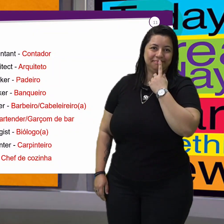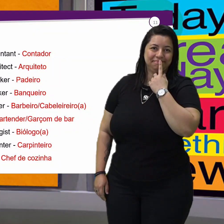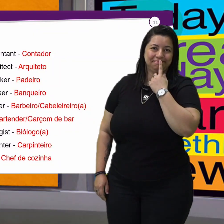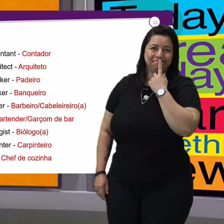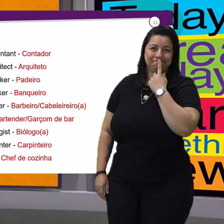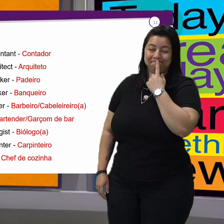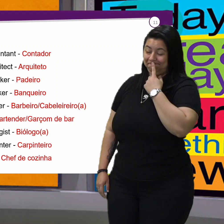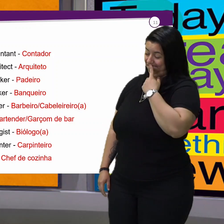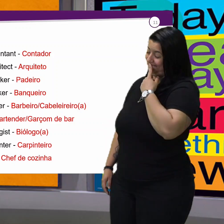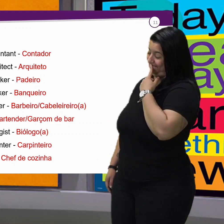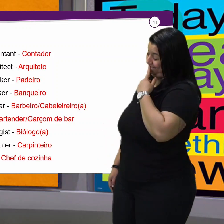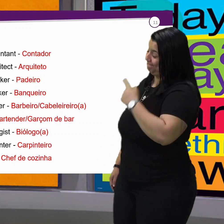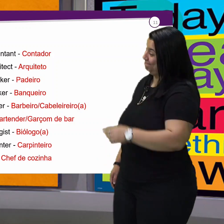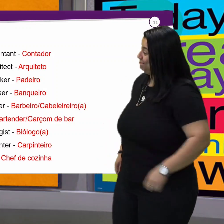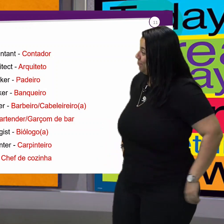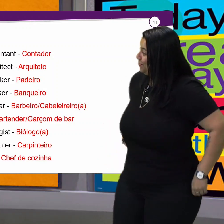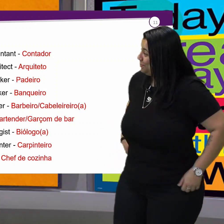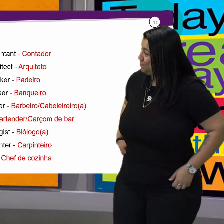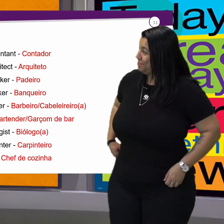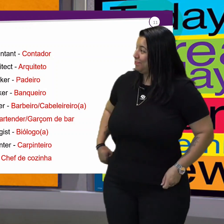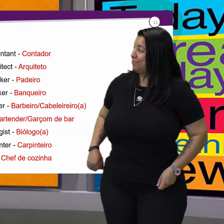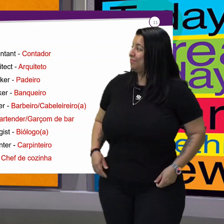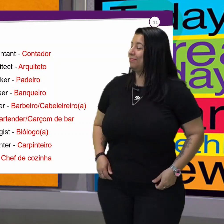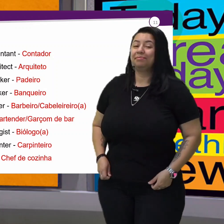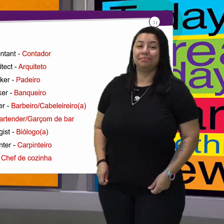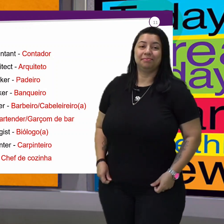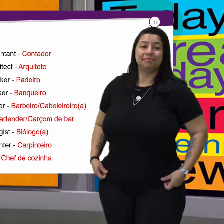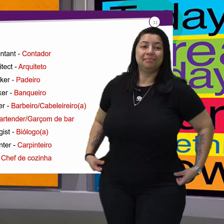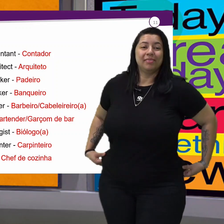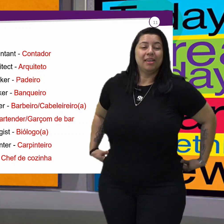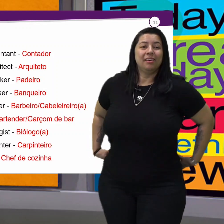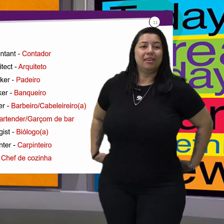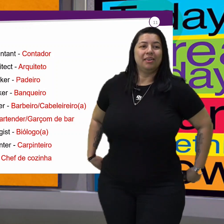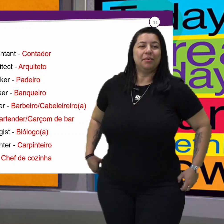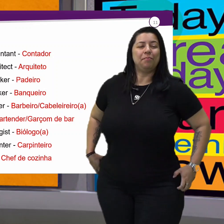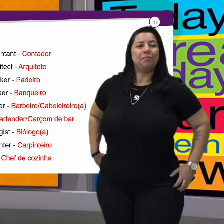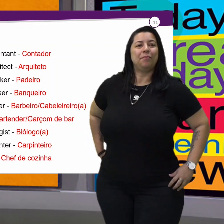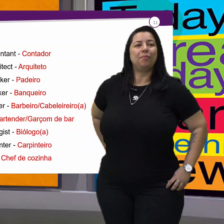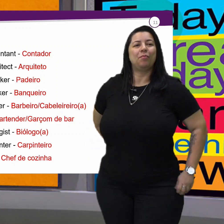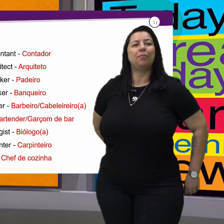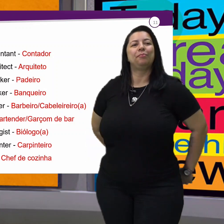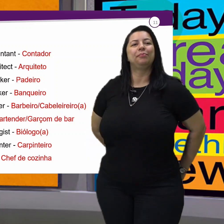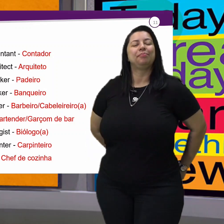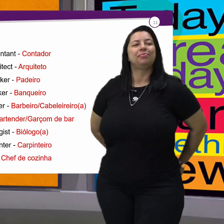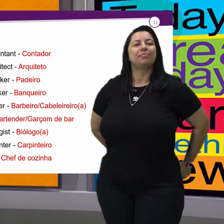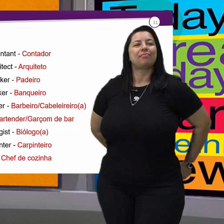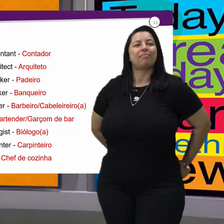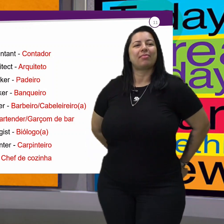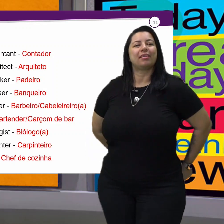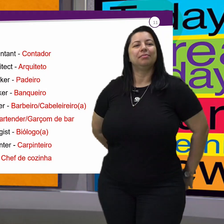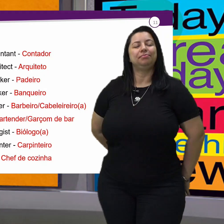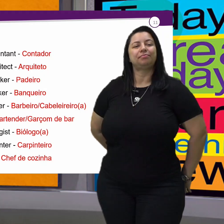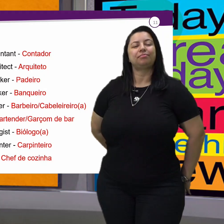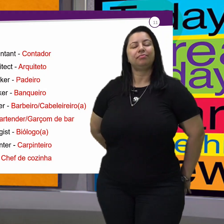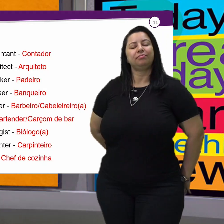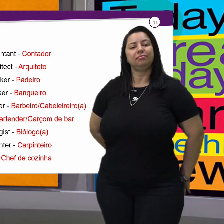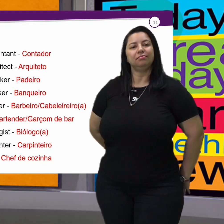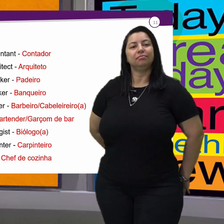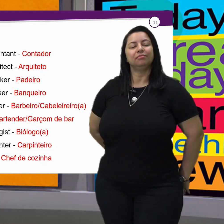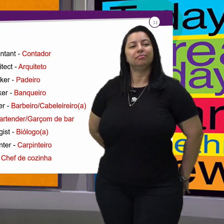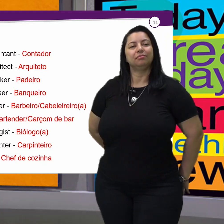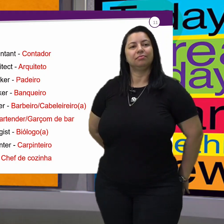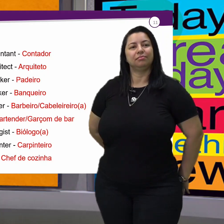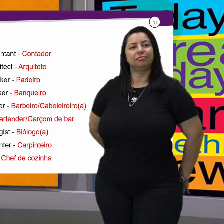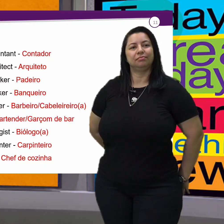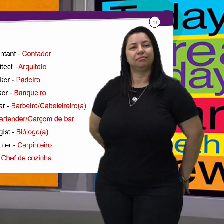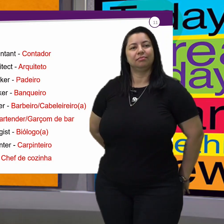sobre palavras, vocabulary. Então, você vai, nesse momento com a gente aqui, aprender palavras. Então, todas essas palavras